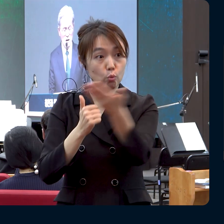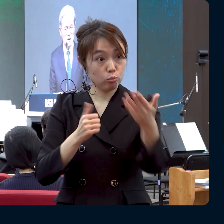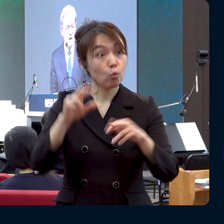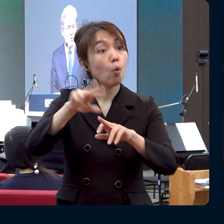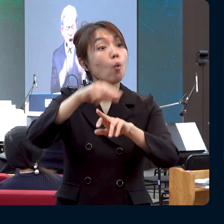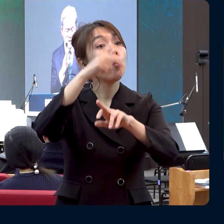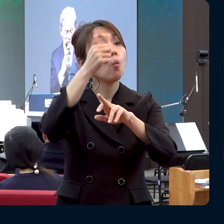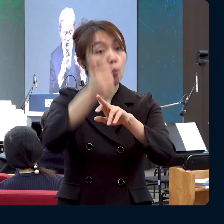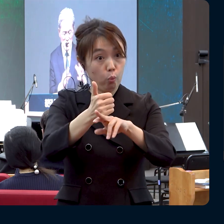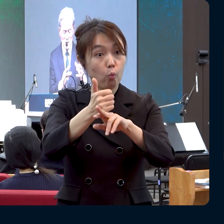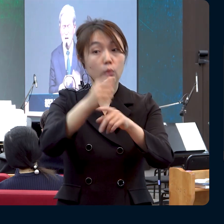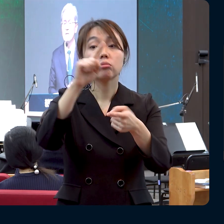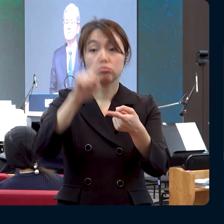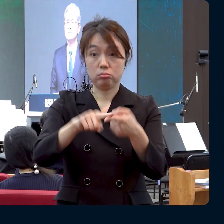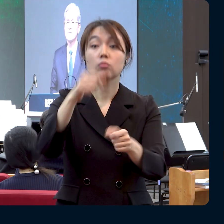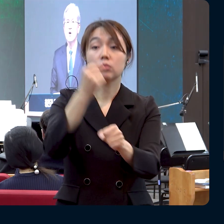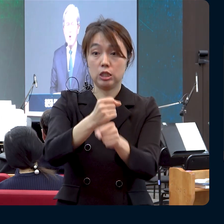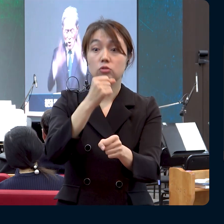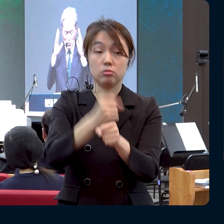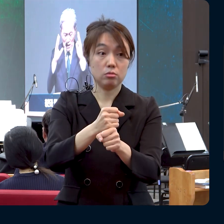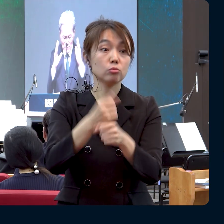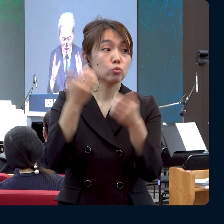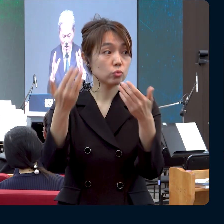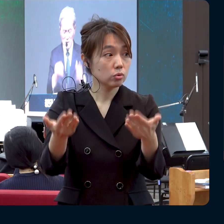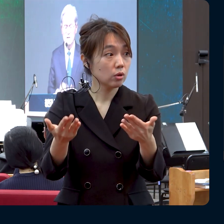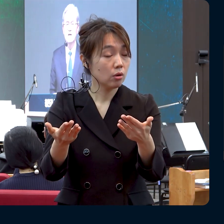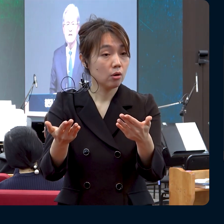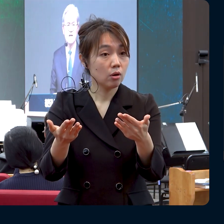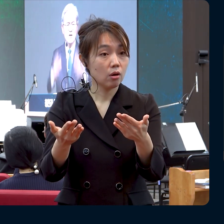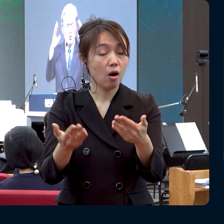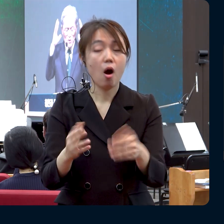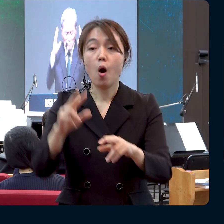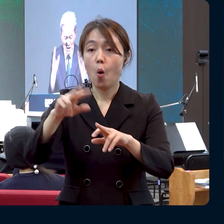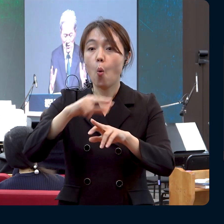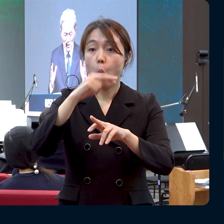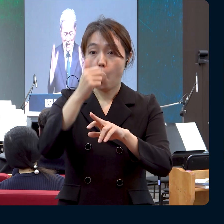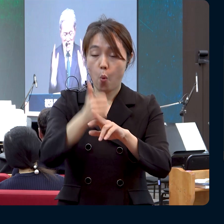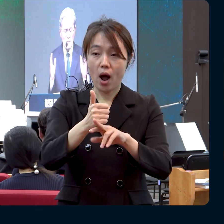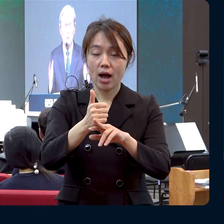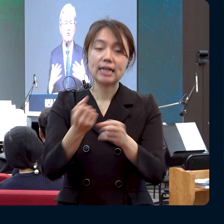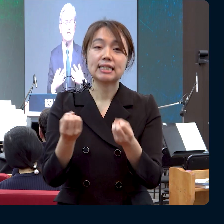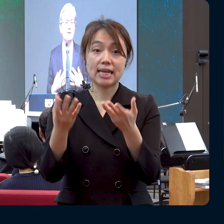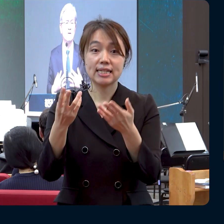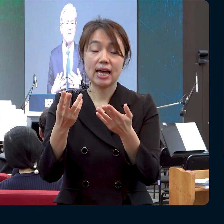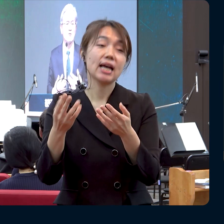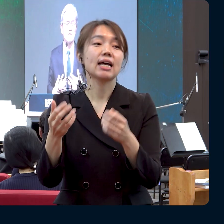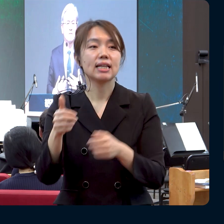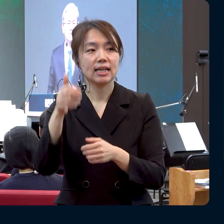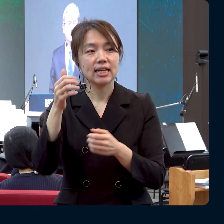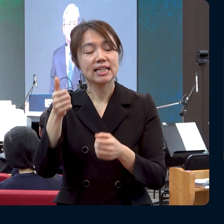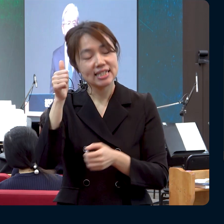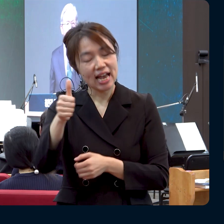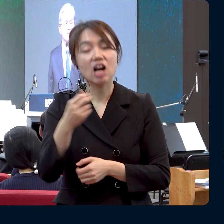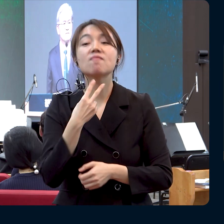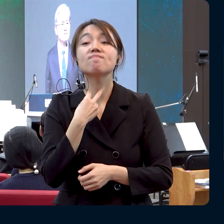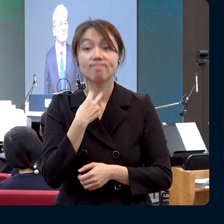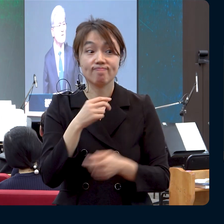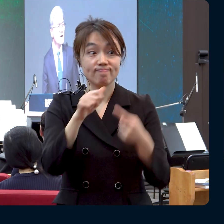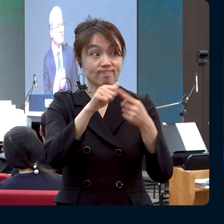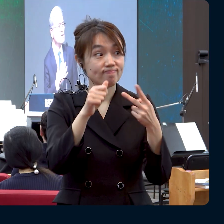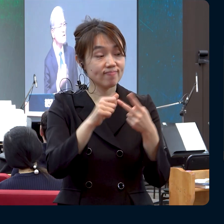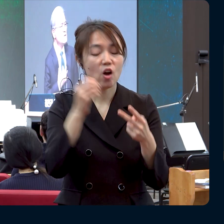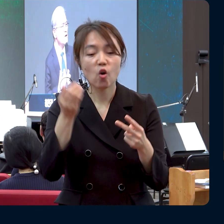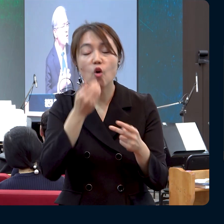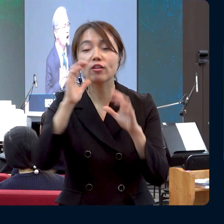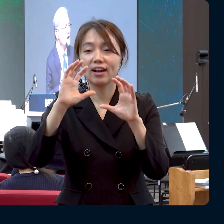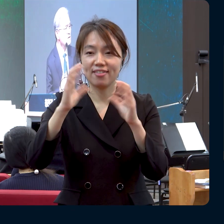그러니까 왕 같은 제사장, 거룩한 나라, 그의 소유된 백성, 이게 바로 우리 이름이라고. 예,